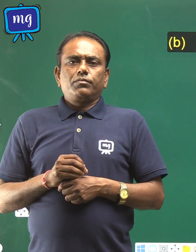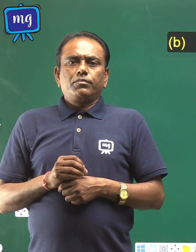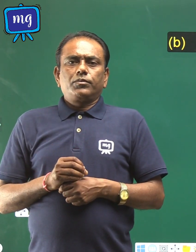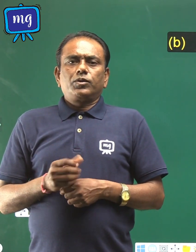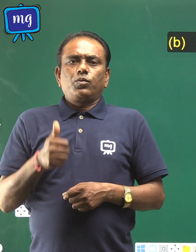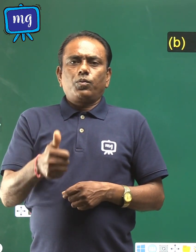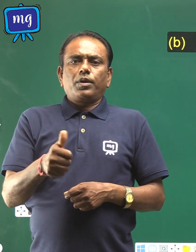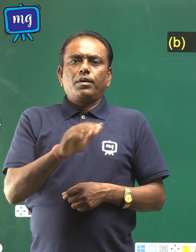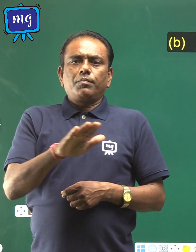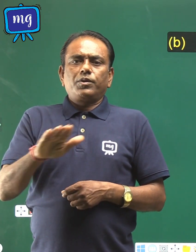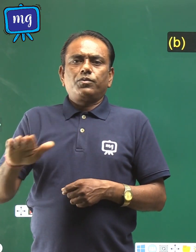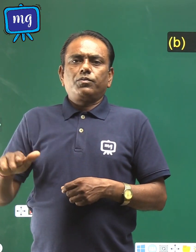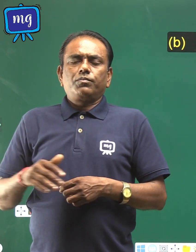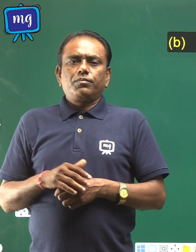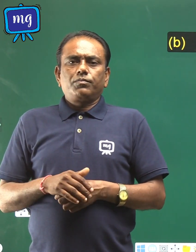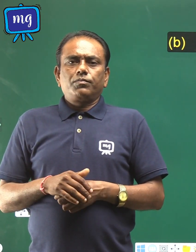ठीक है बच्चों।